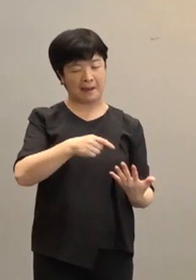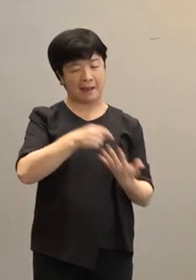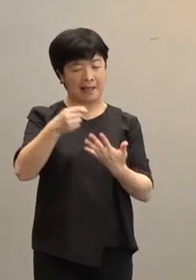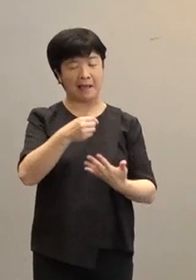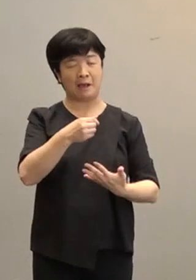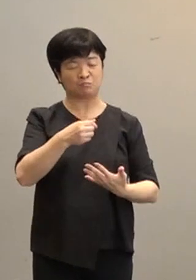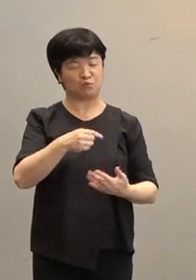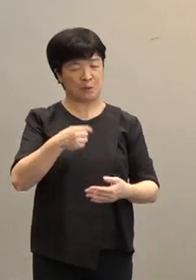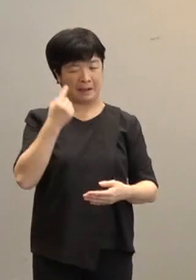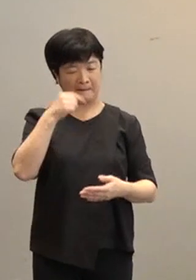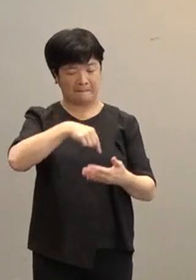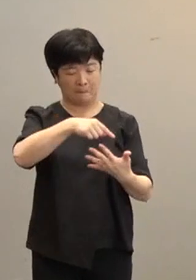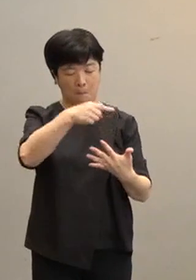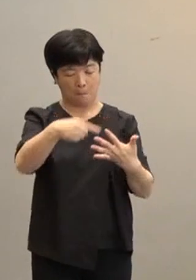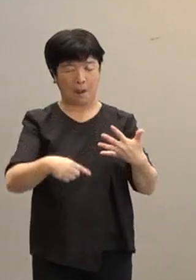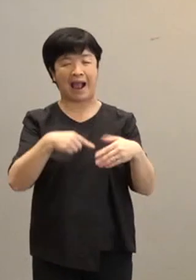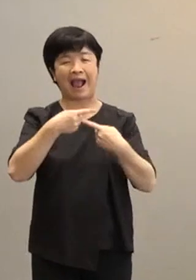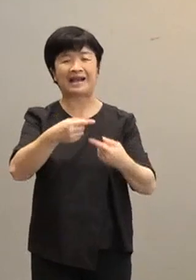きたいと思っています。